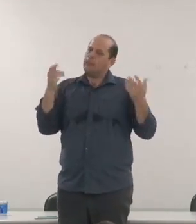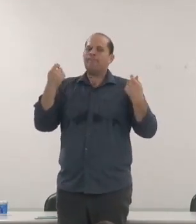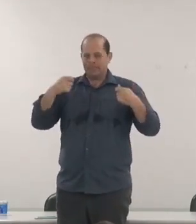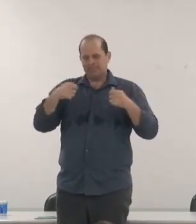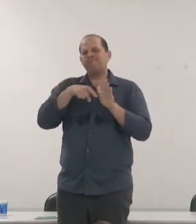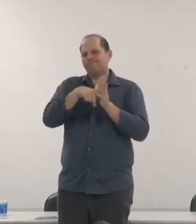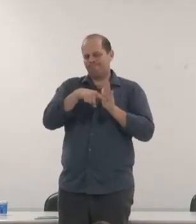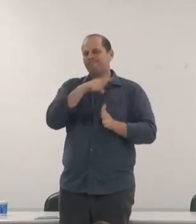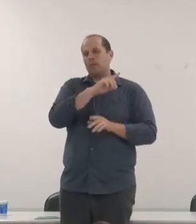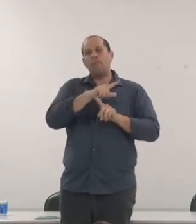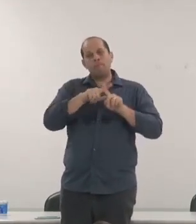complexa.